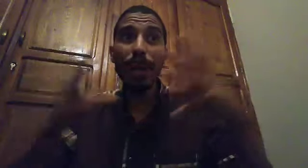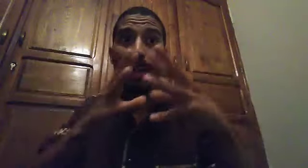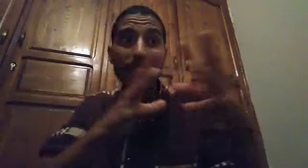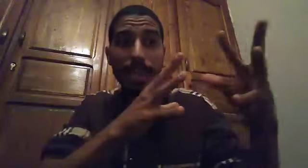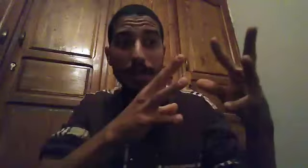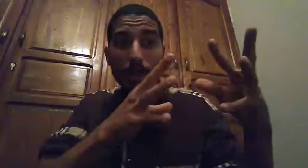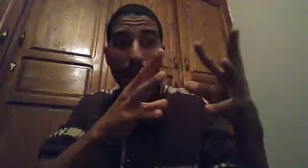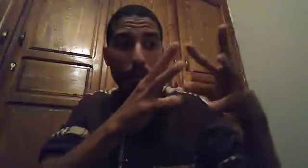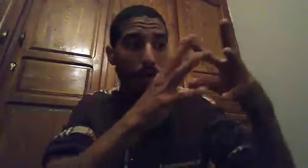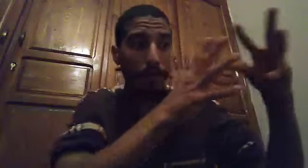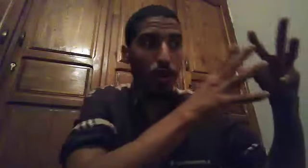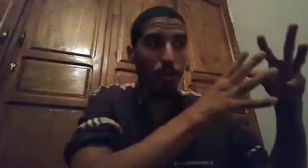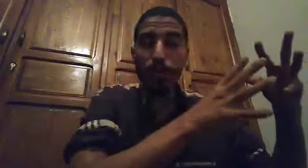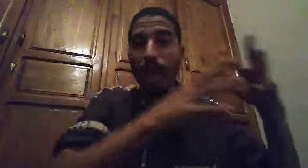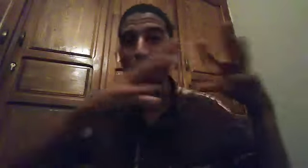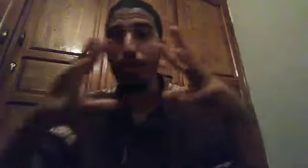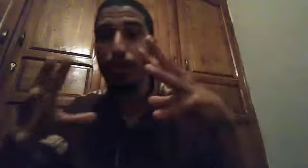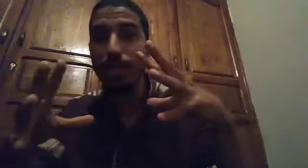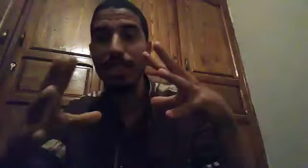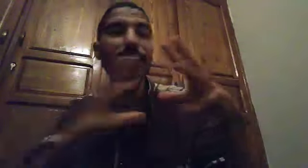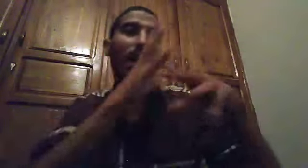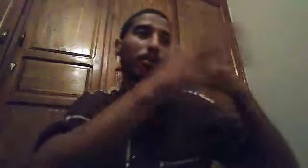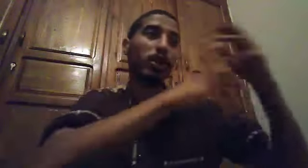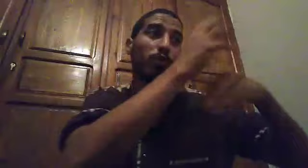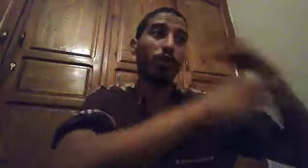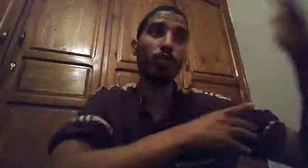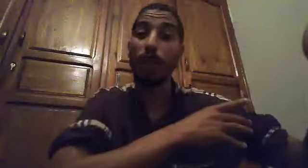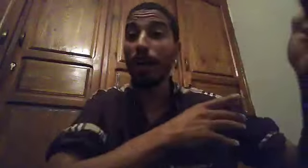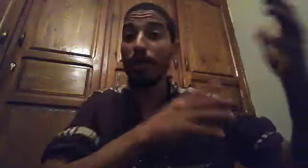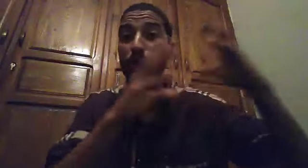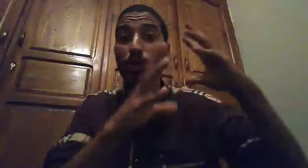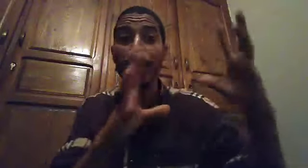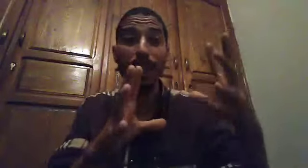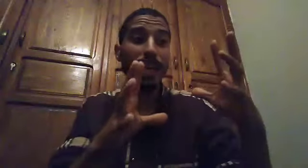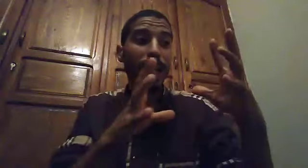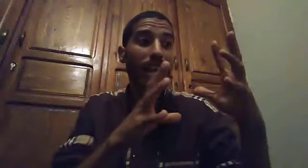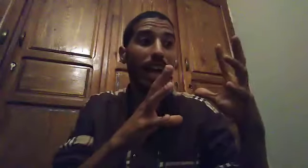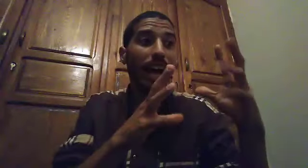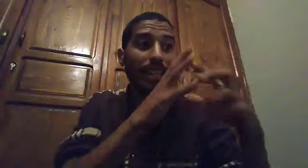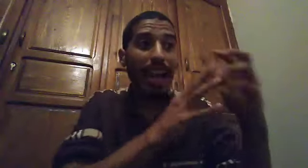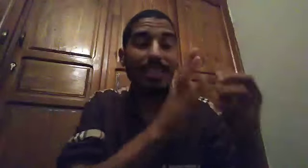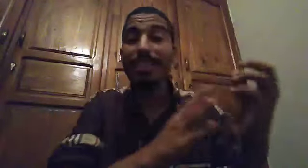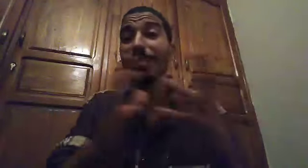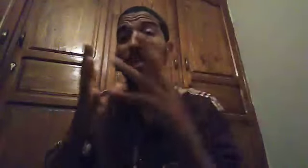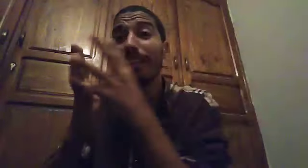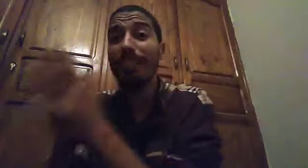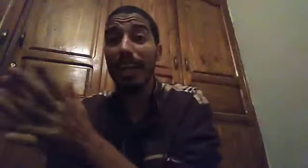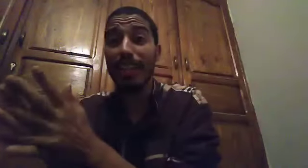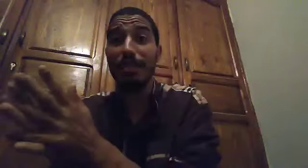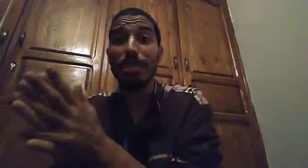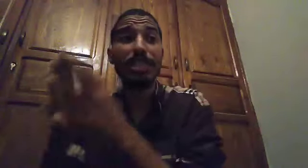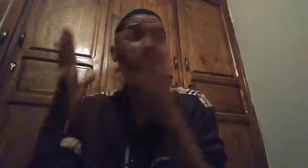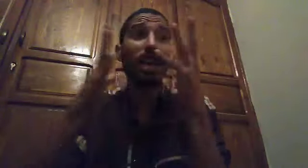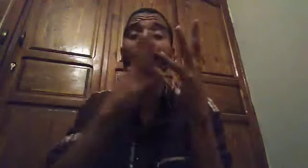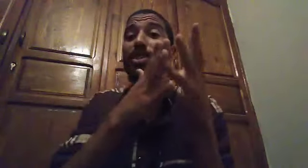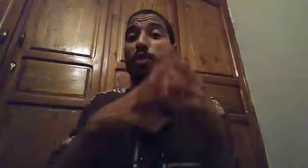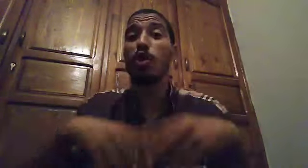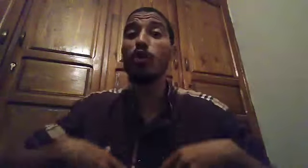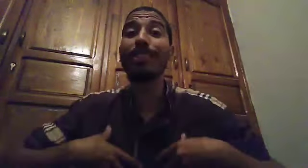الفرحه ديال اللاعبين قبل ما يفرحوا للمنتخب. فرحوا لميسي، نعم خصهم يفرحوا للمنتخب ديال الاول، ولكن حيت حاسين بداك الضغط اللي على ميسي من طرف الجماهير،